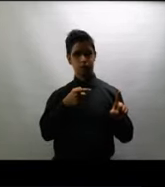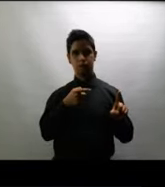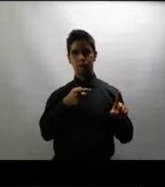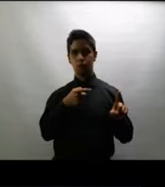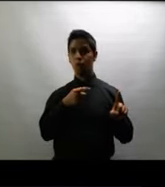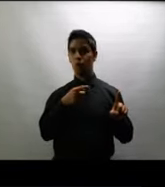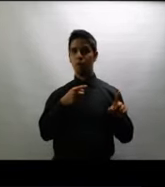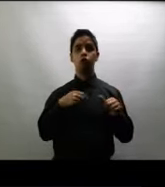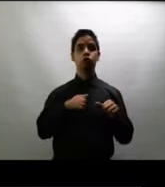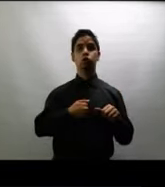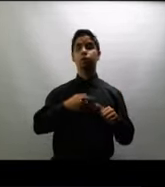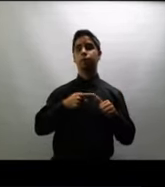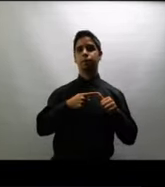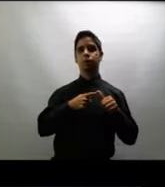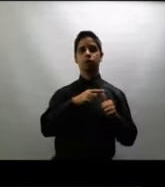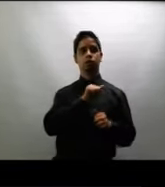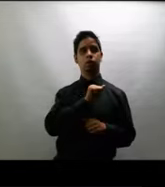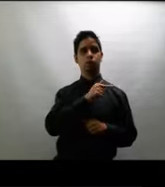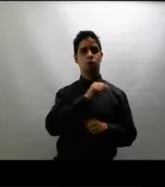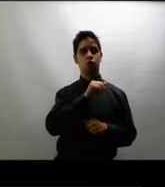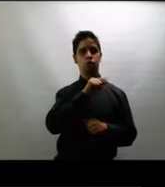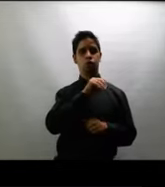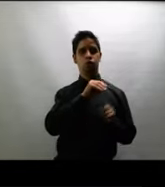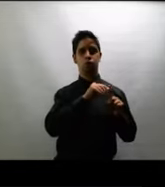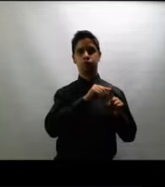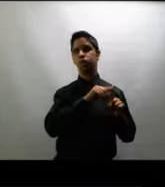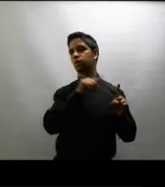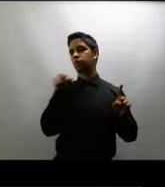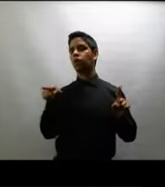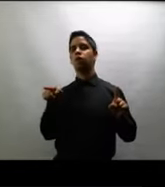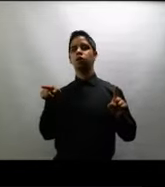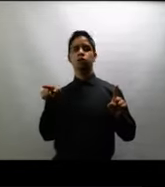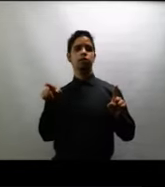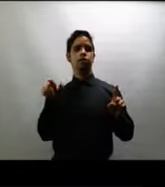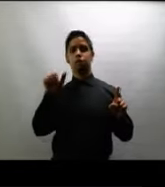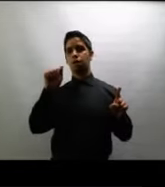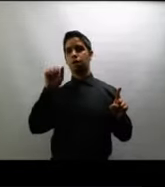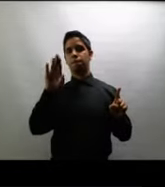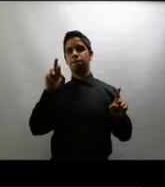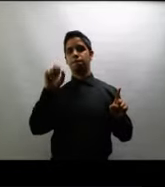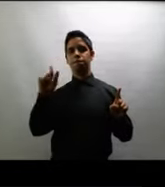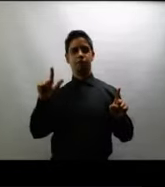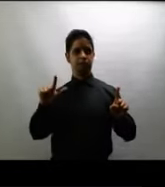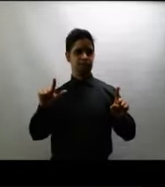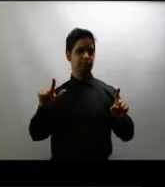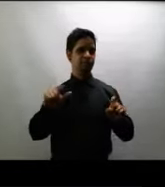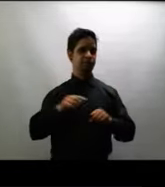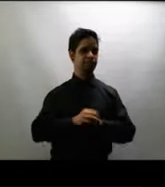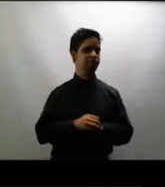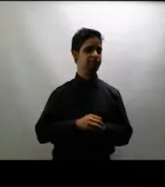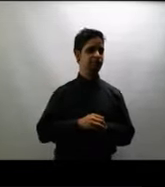gente la vea por lo menos ahí. Entró en octubre, ¿verdad? ¿Cómo es que es? Octubre.